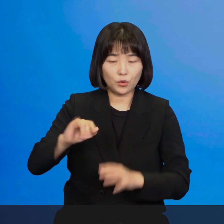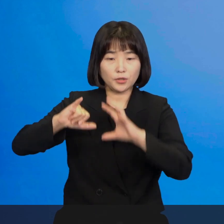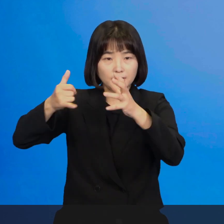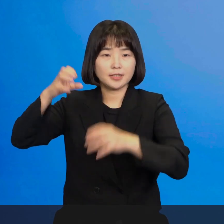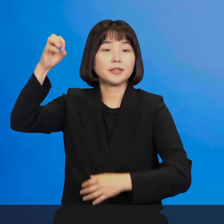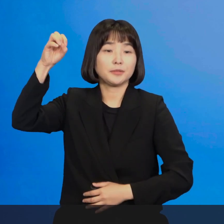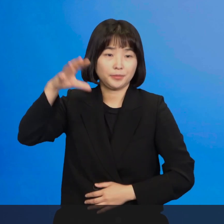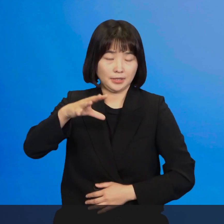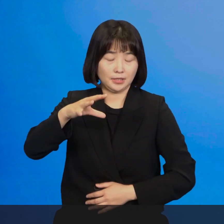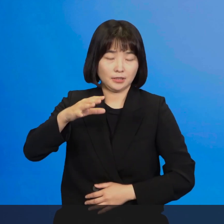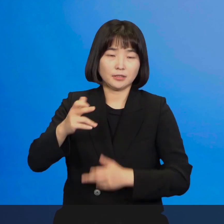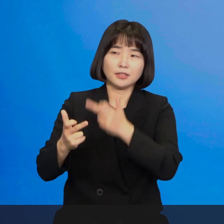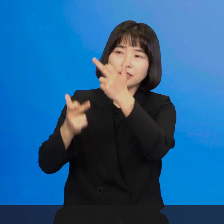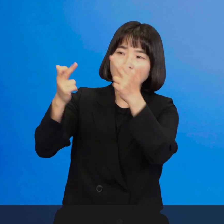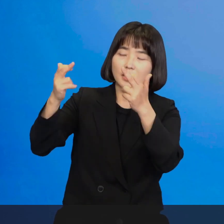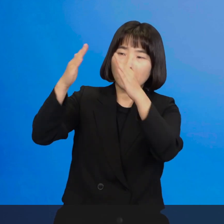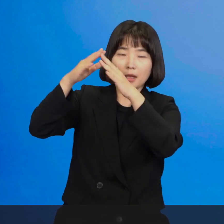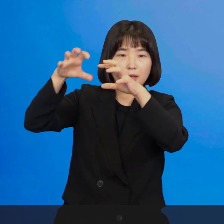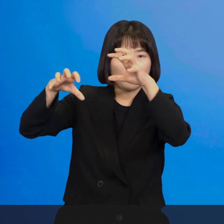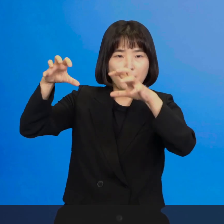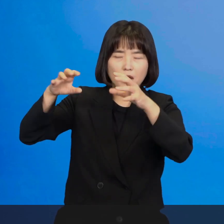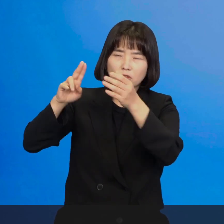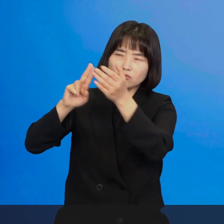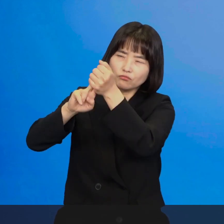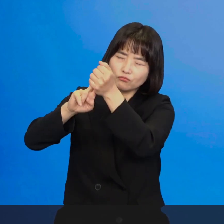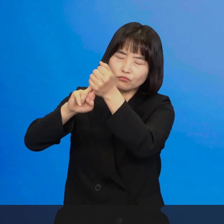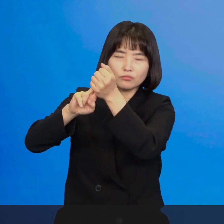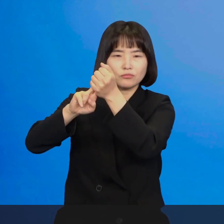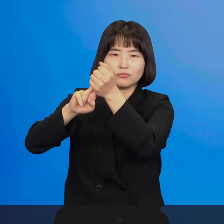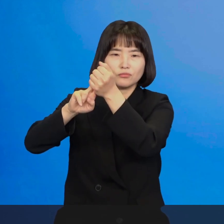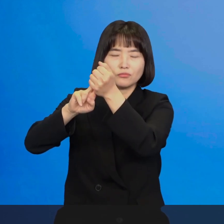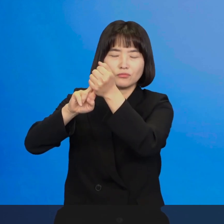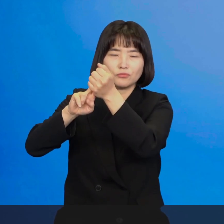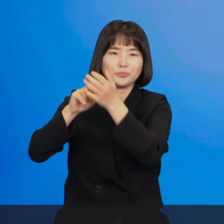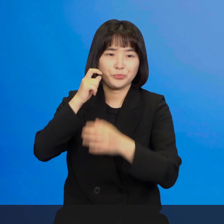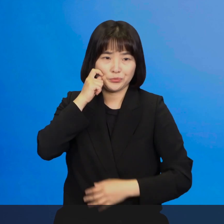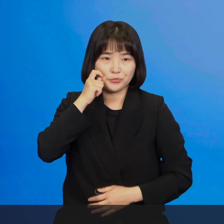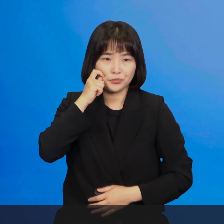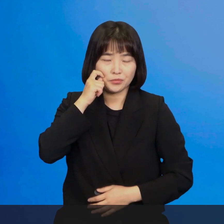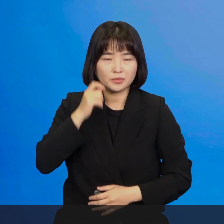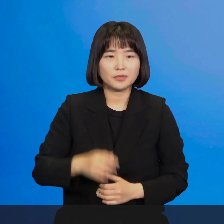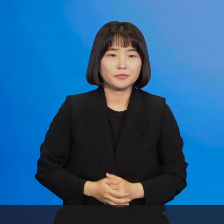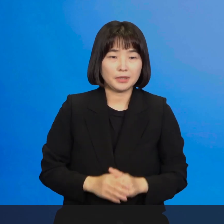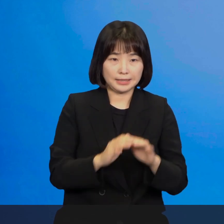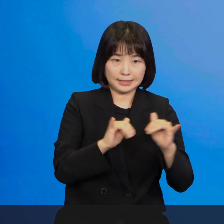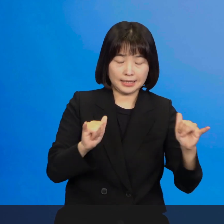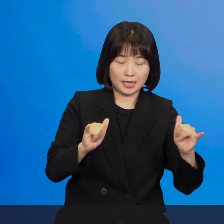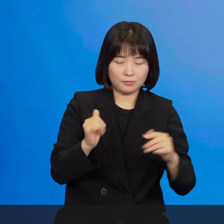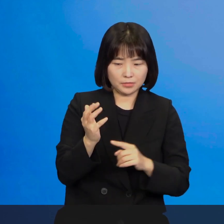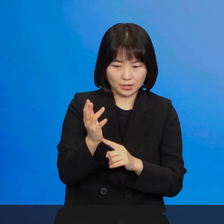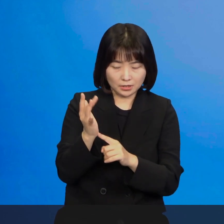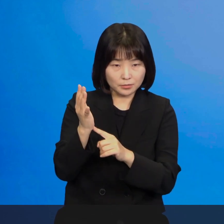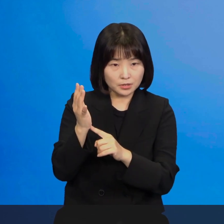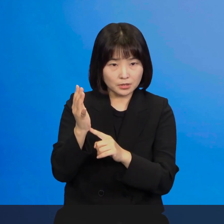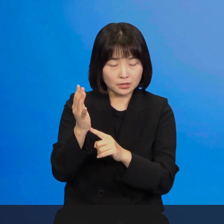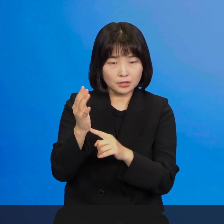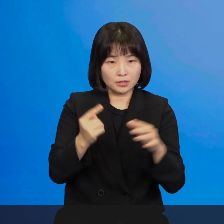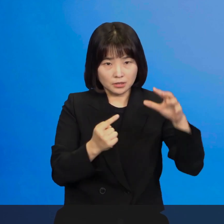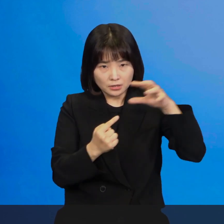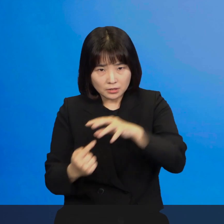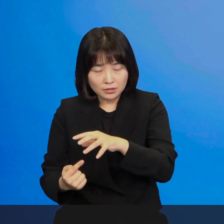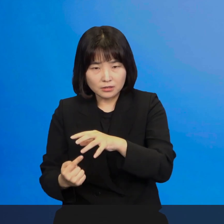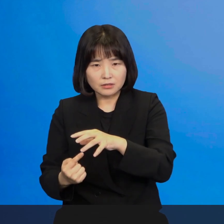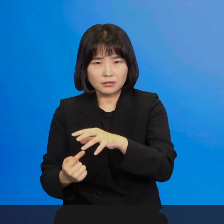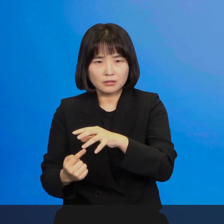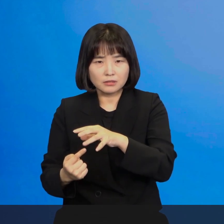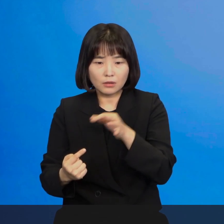너희는 세상의 빛이다. 산 위에 세운 마을은 숨길 수 없다. 또 사람이 등불을 켜서 말